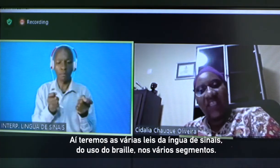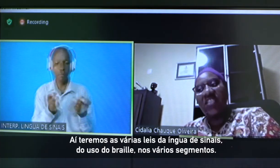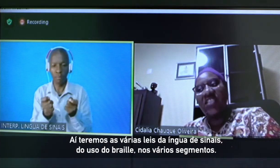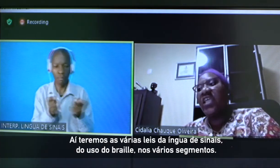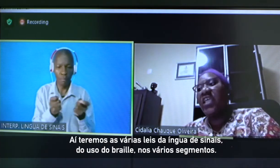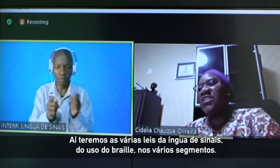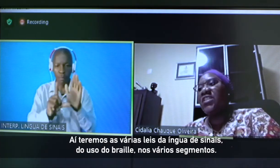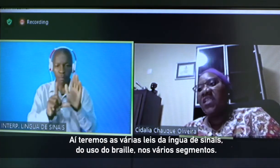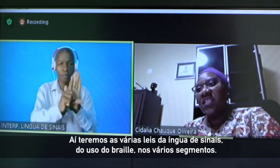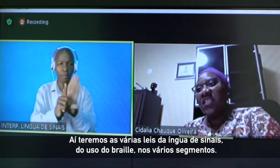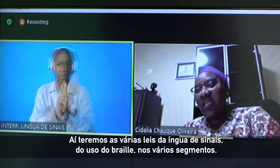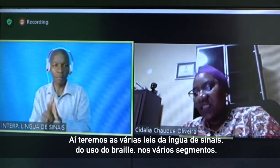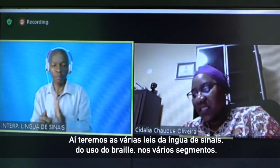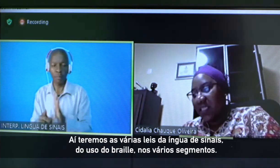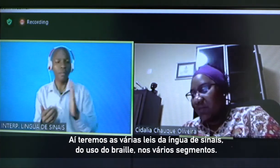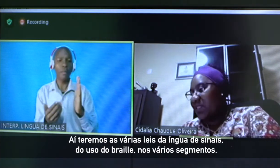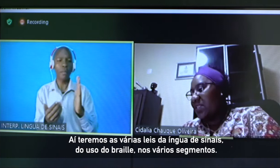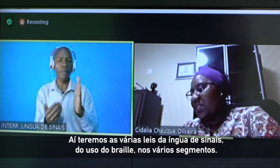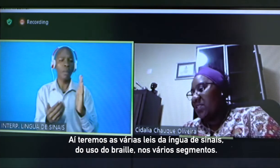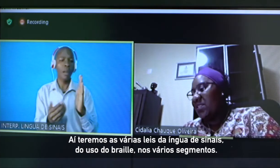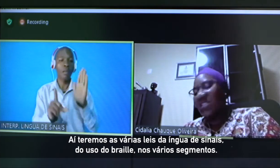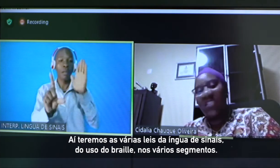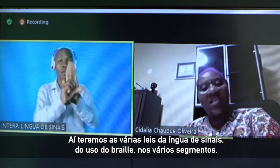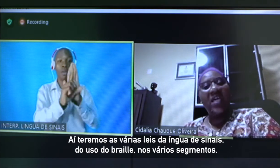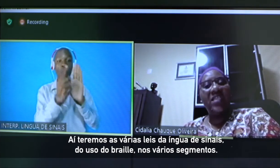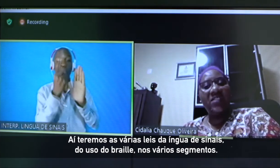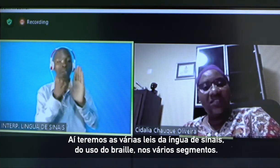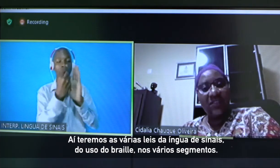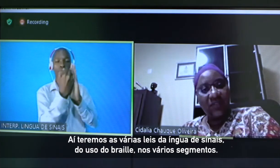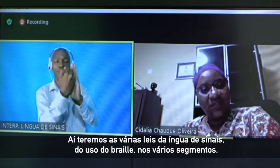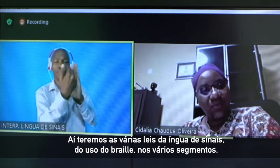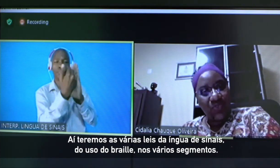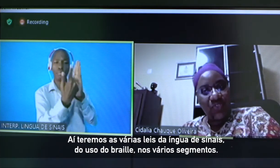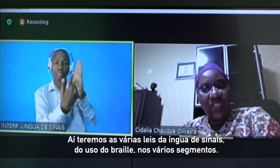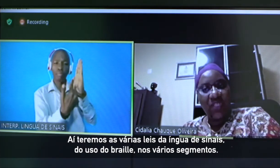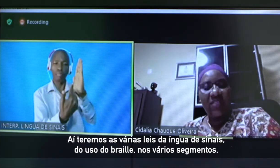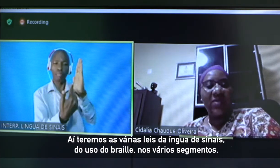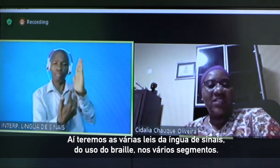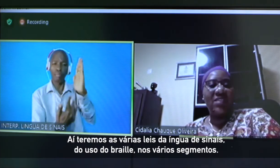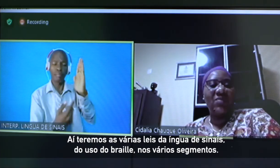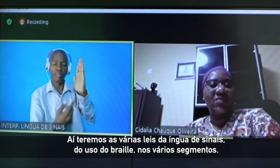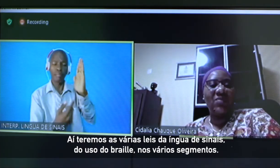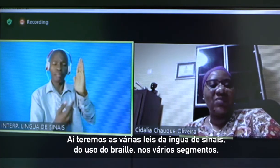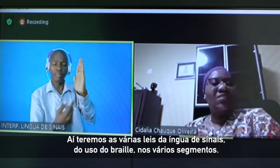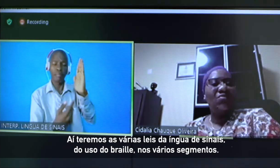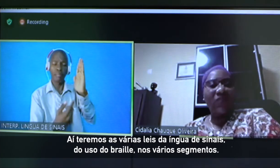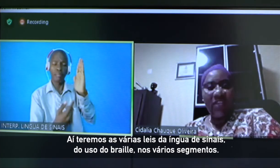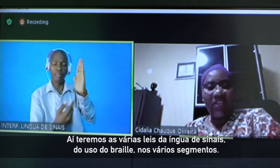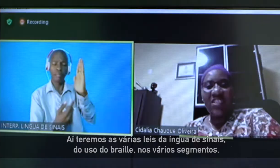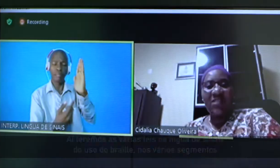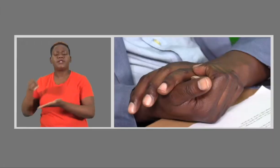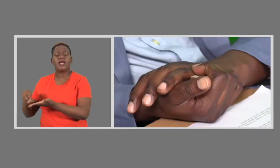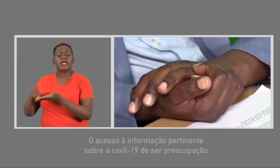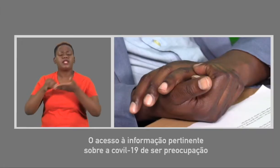leis da língua de sinais, do uso da língua braile, dos vários